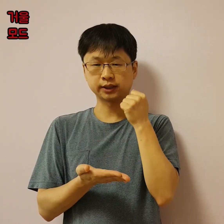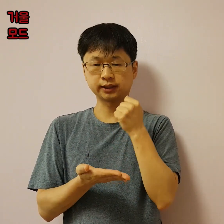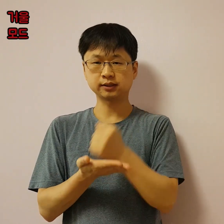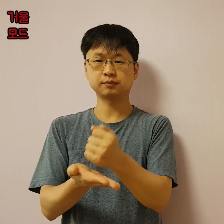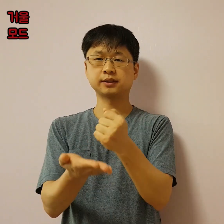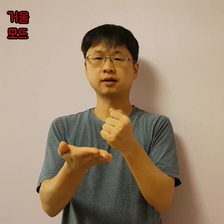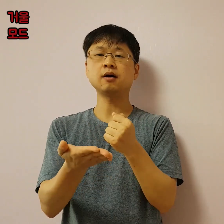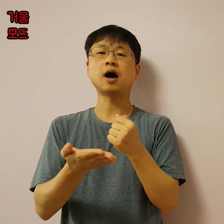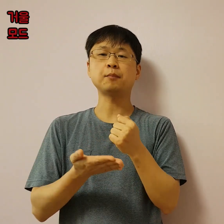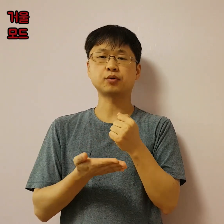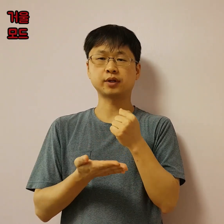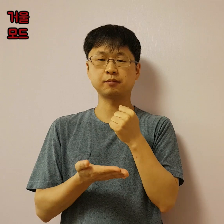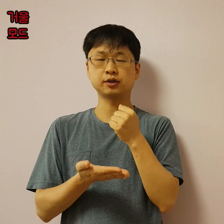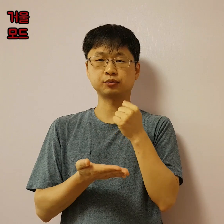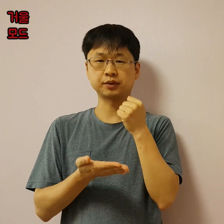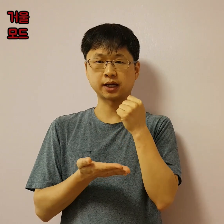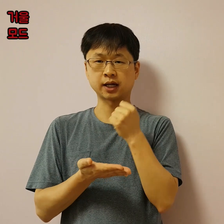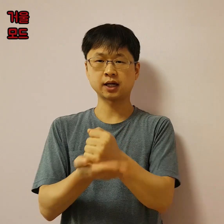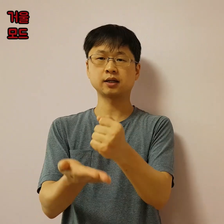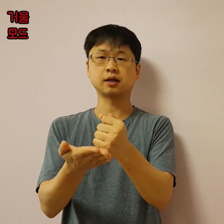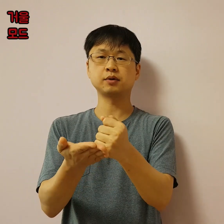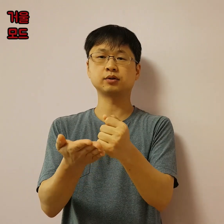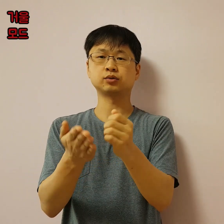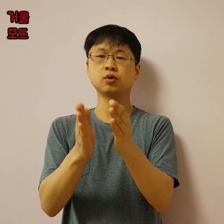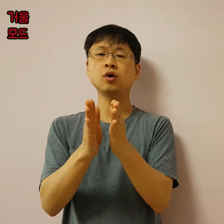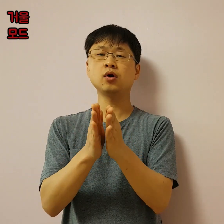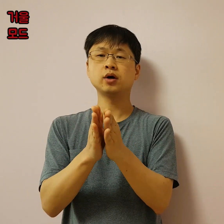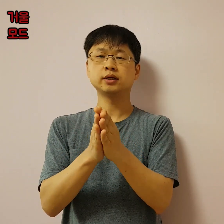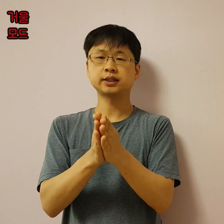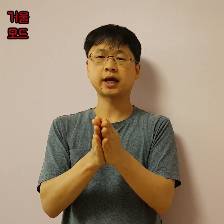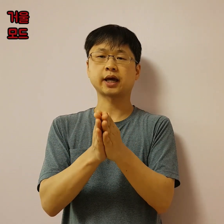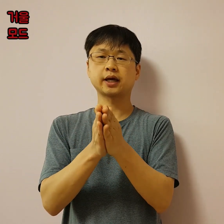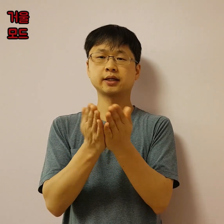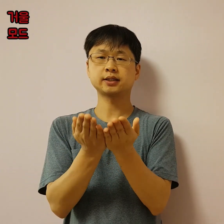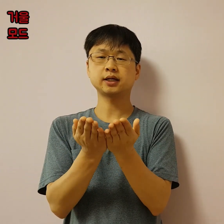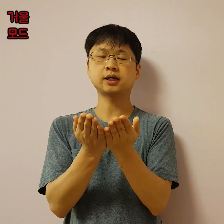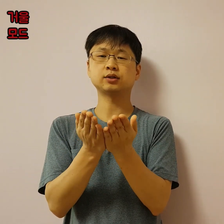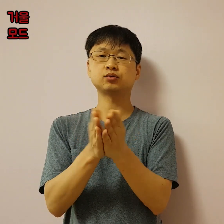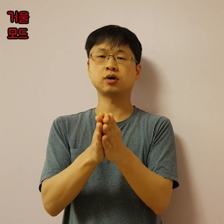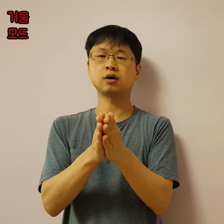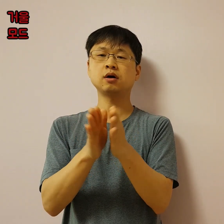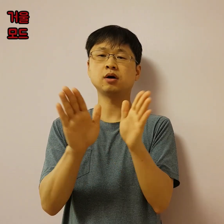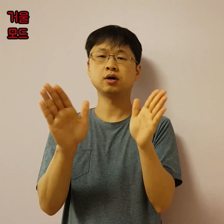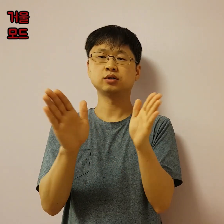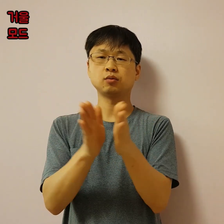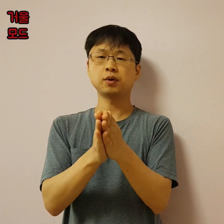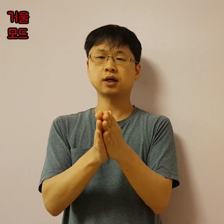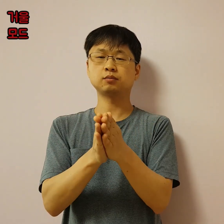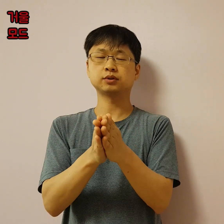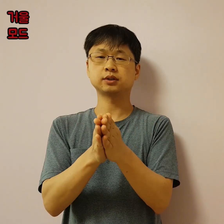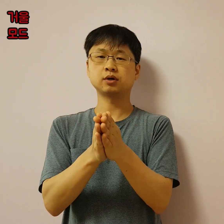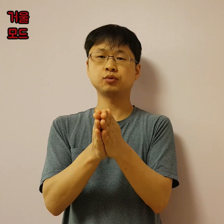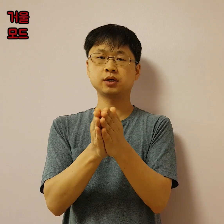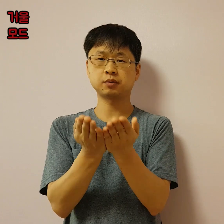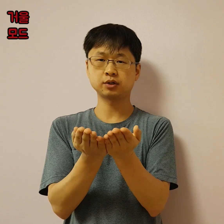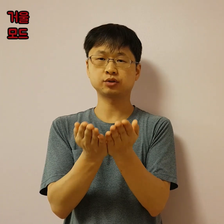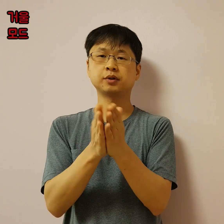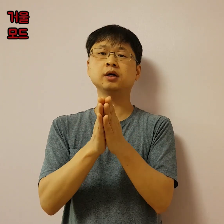찍어주듯이 찍으면서 앞으로 내밀어줍니다. 내밀어주고 책이란 수어 손바닥을 붙여서 위를 벌려주면